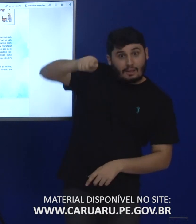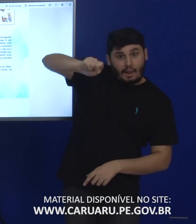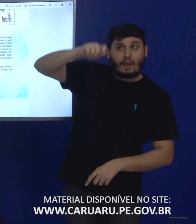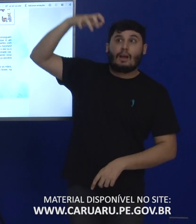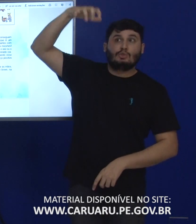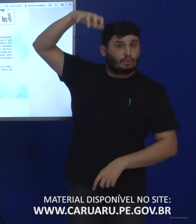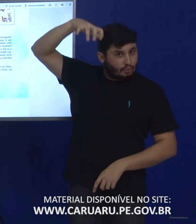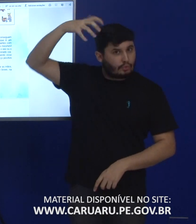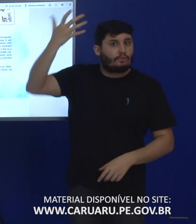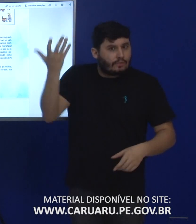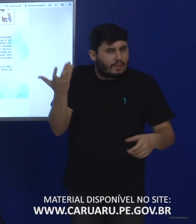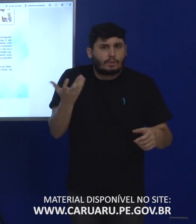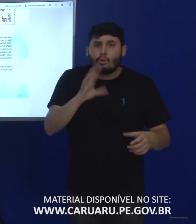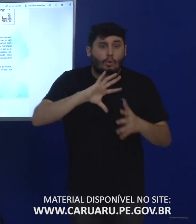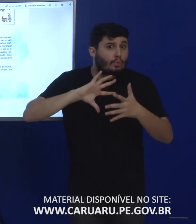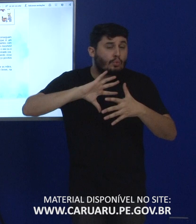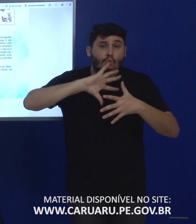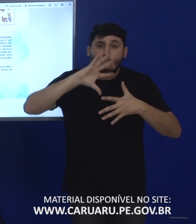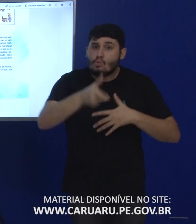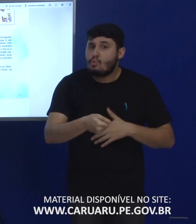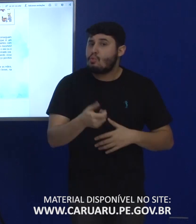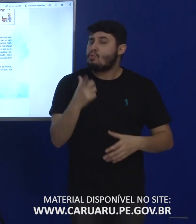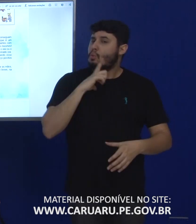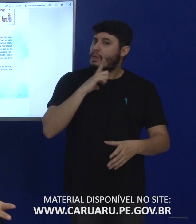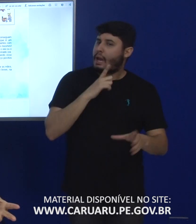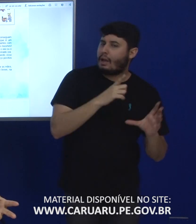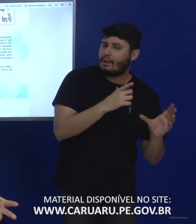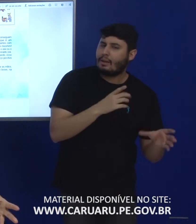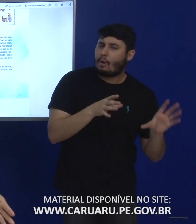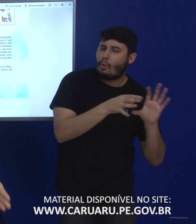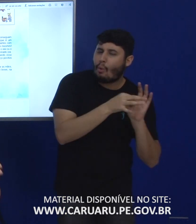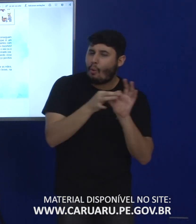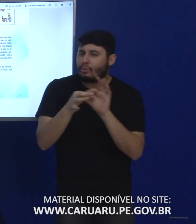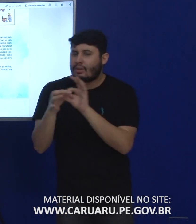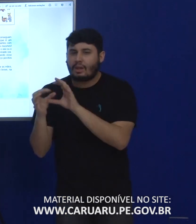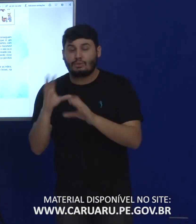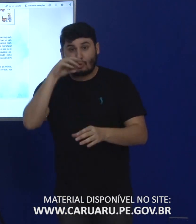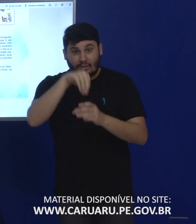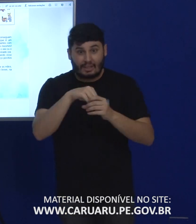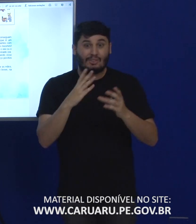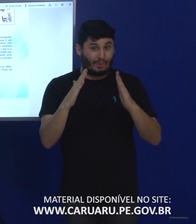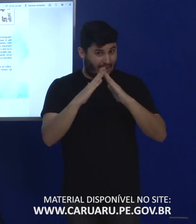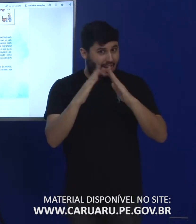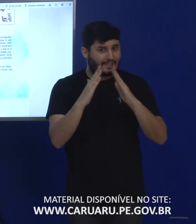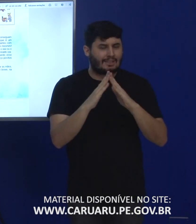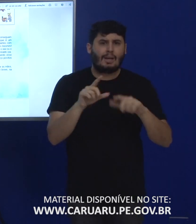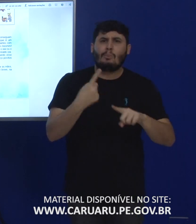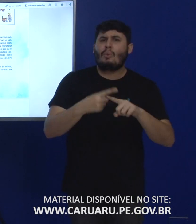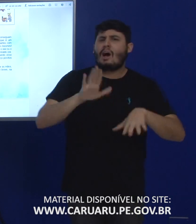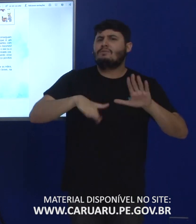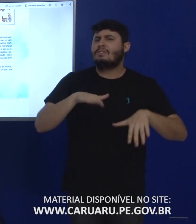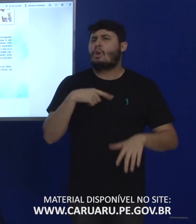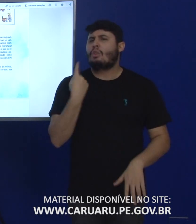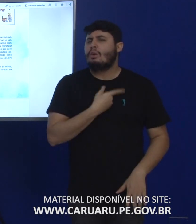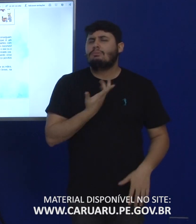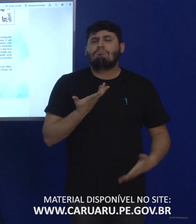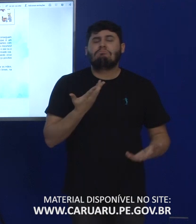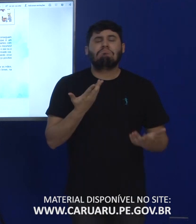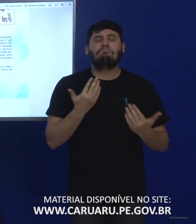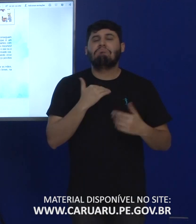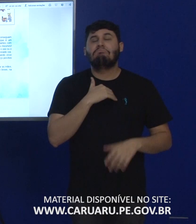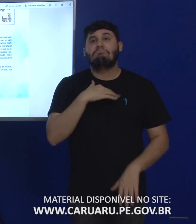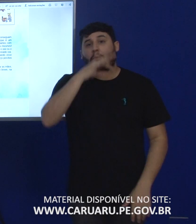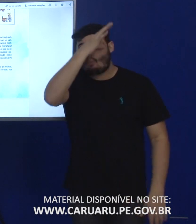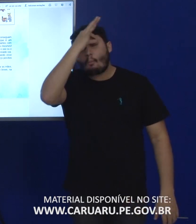tudo aquilo que faz parte desse contexto e que na maioria das vezes a gente passa por cima, a gente simplesmente faz pelos